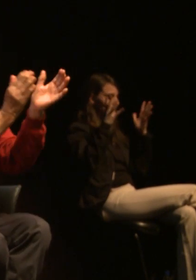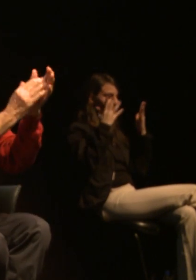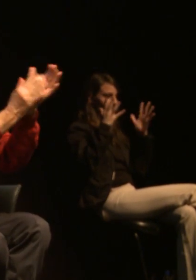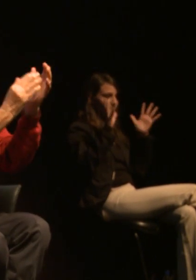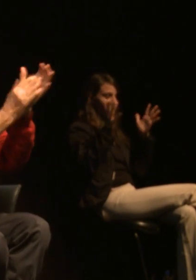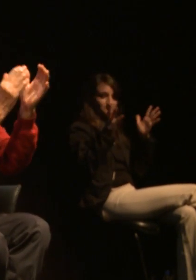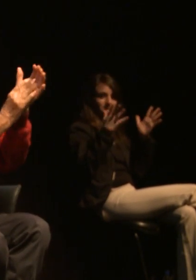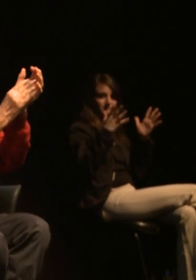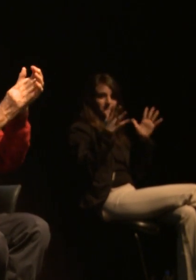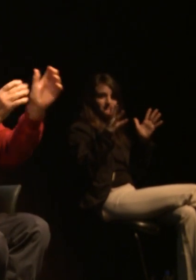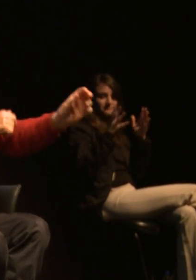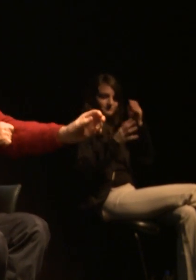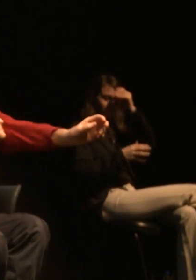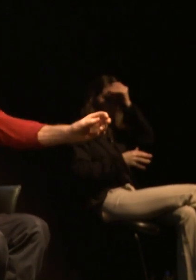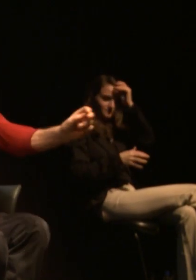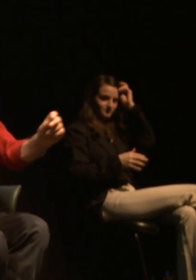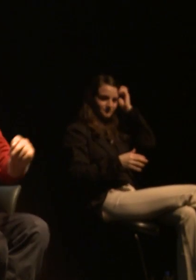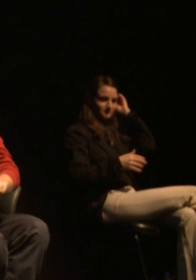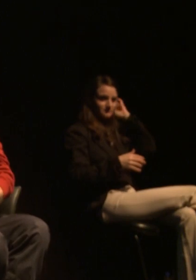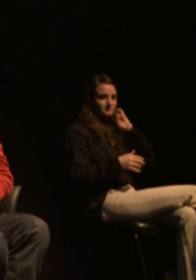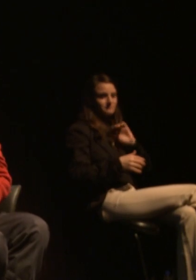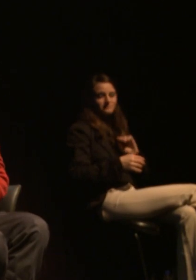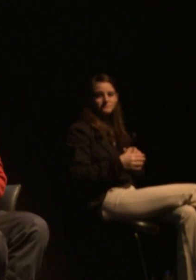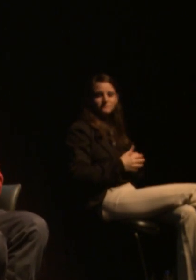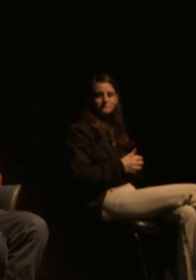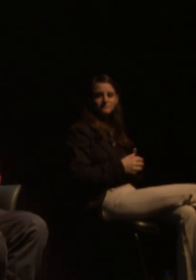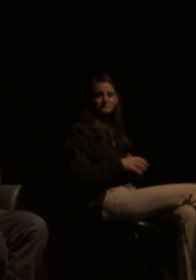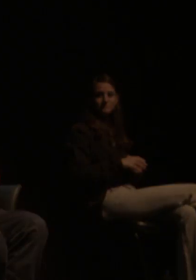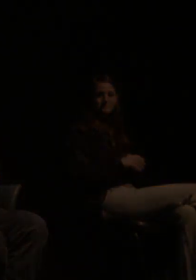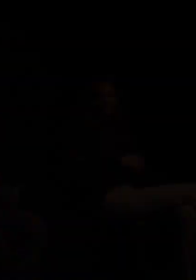O Inácio está lá fora autografando.